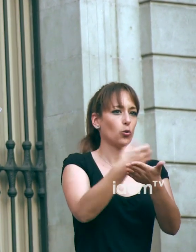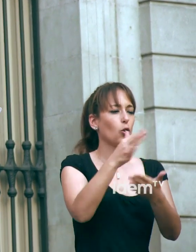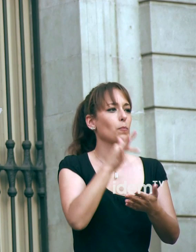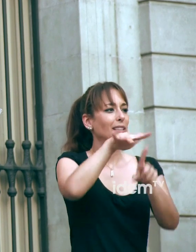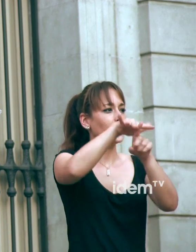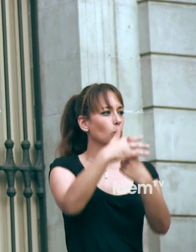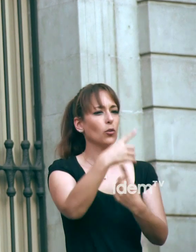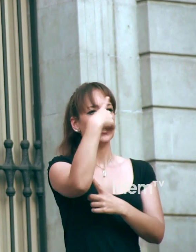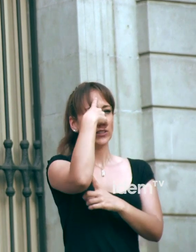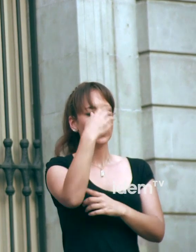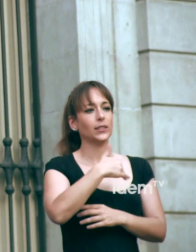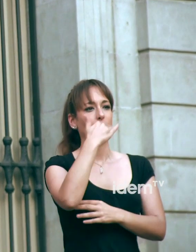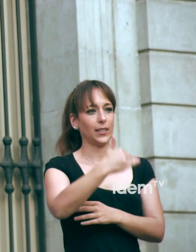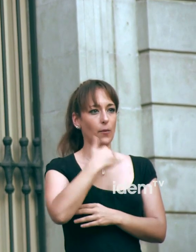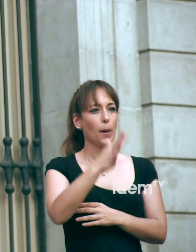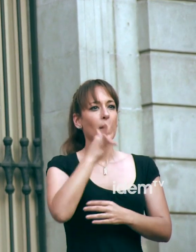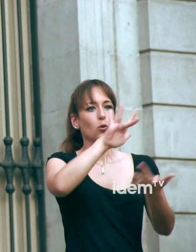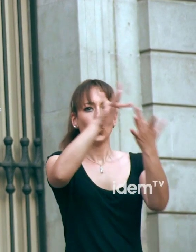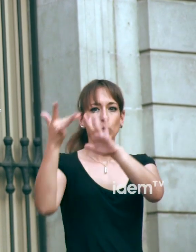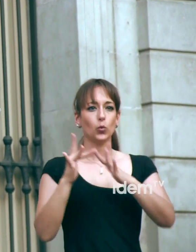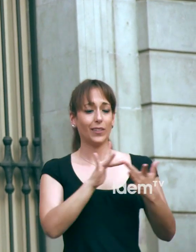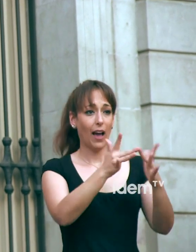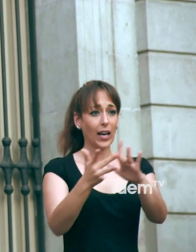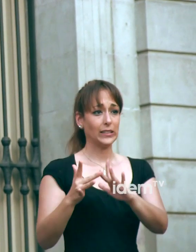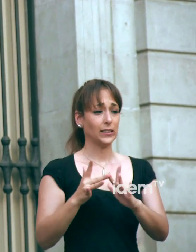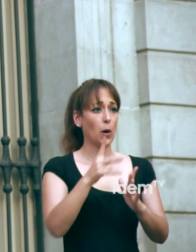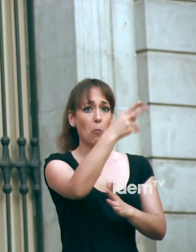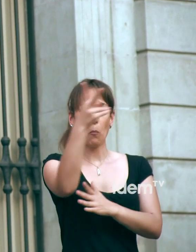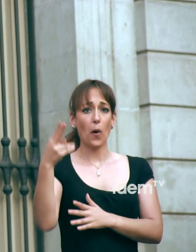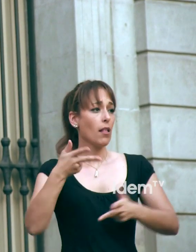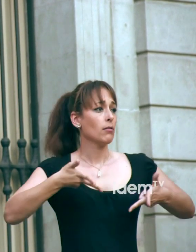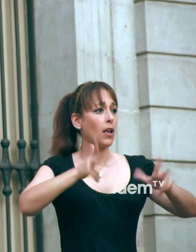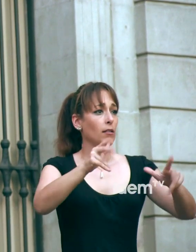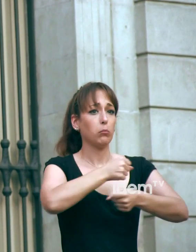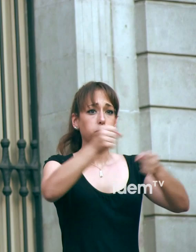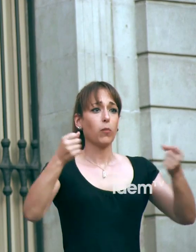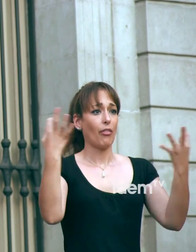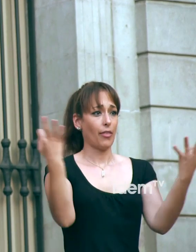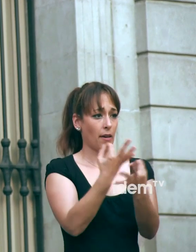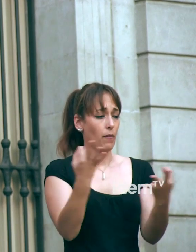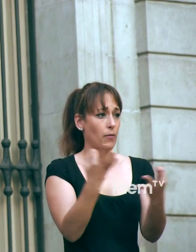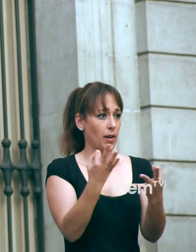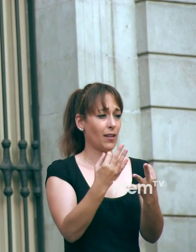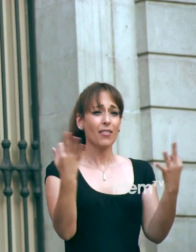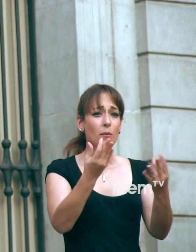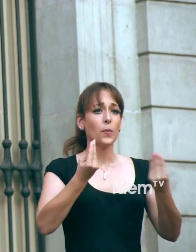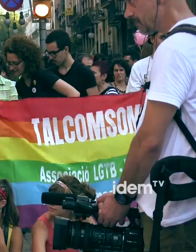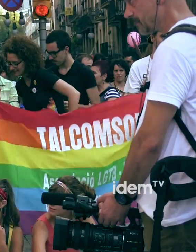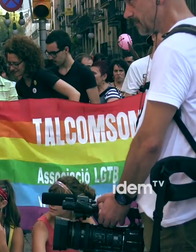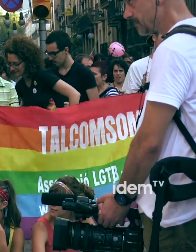situació i exercim les nostres relacions afectives en plena llibertat. Visquem en